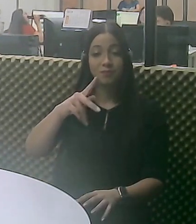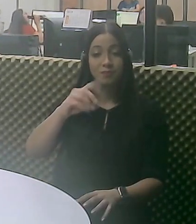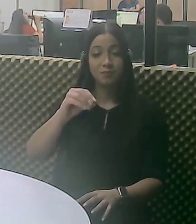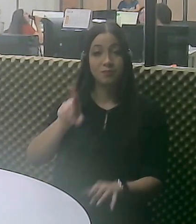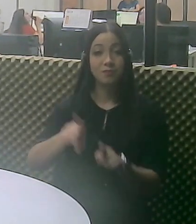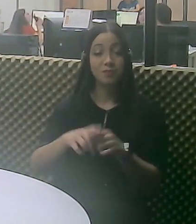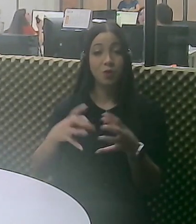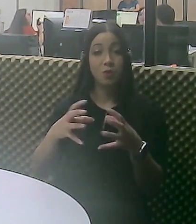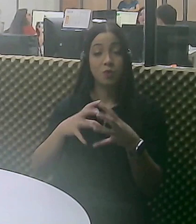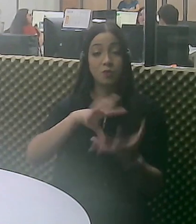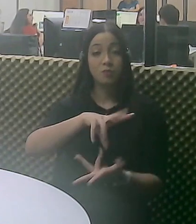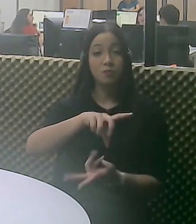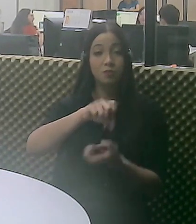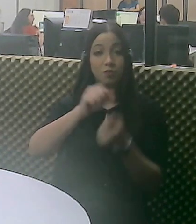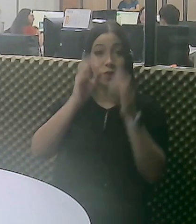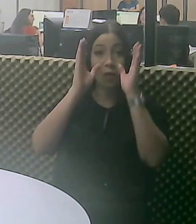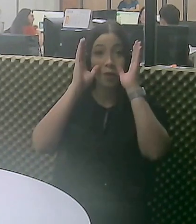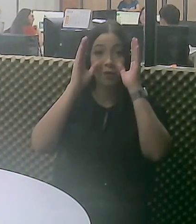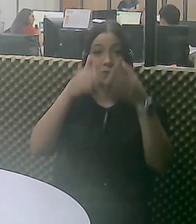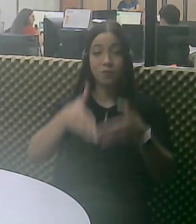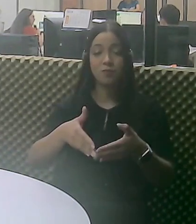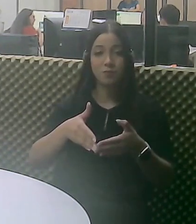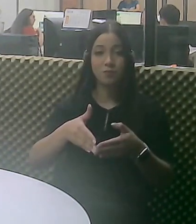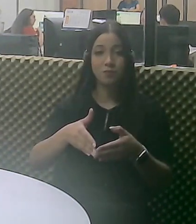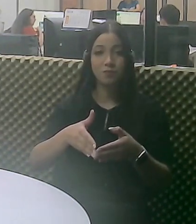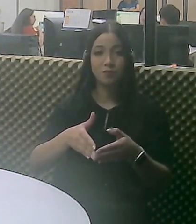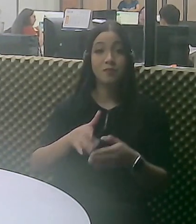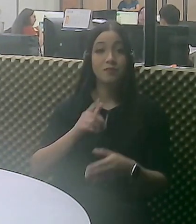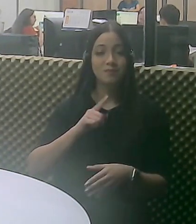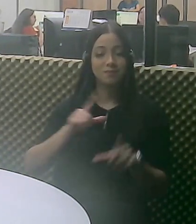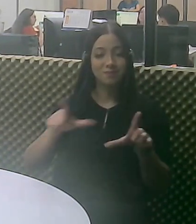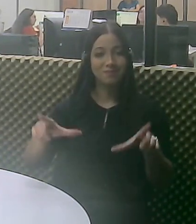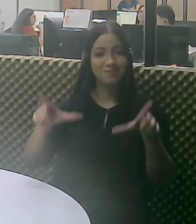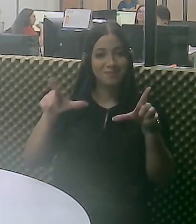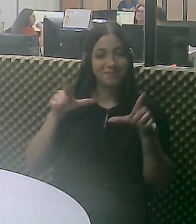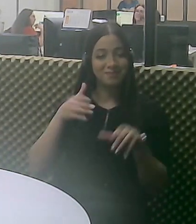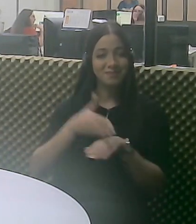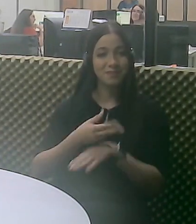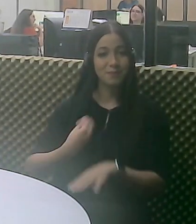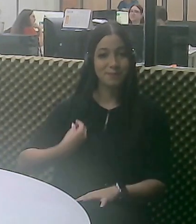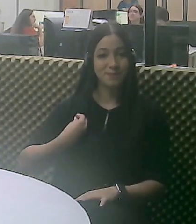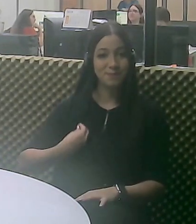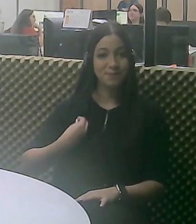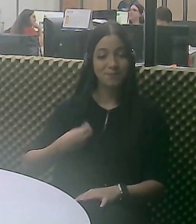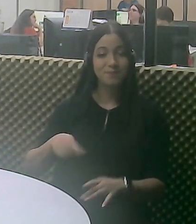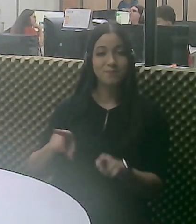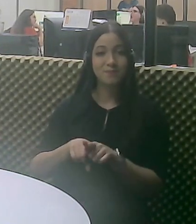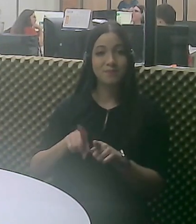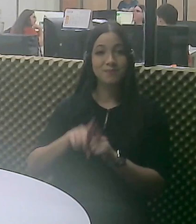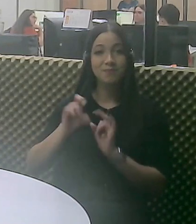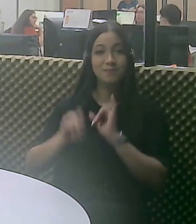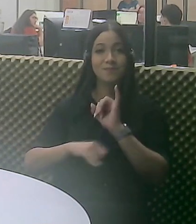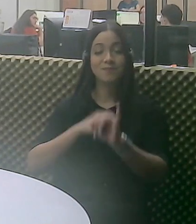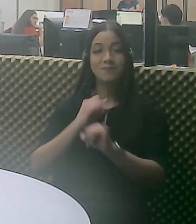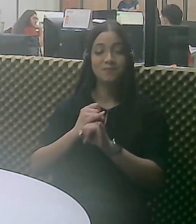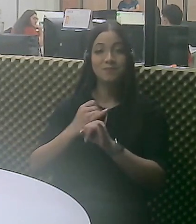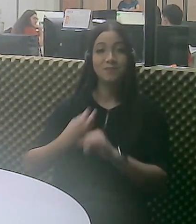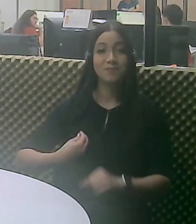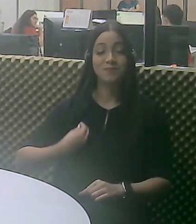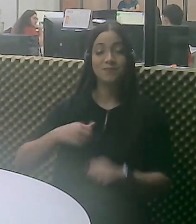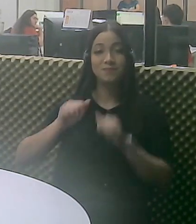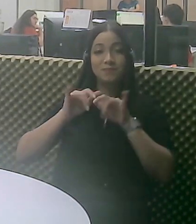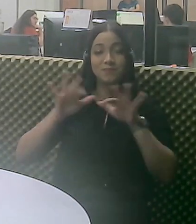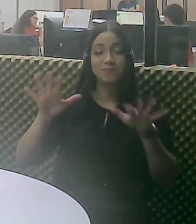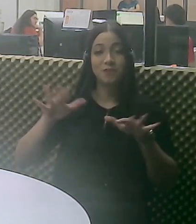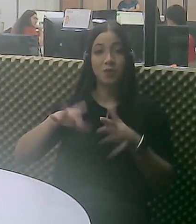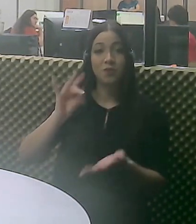Grupo Sustentabilidade em Foco. Haverá emissão de certificado para os participantes e transmissão online, ao vivo, pelo